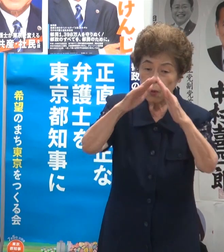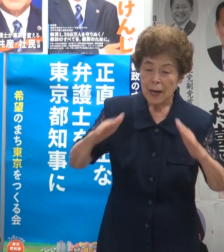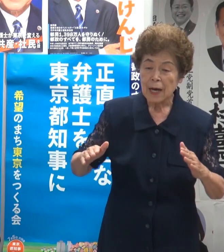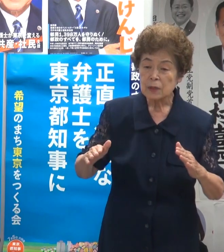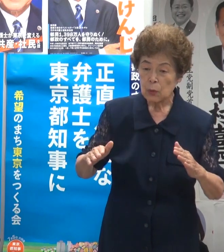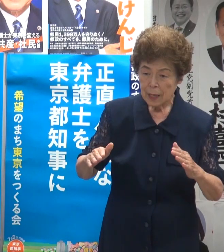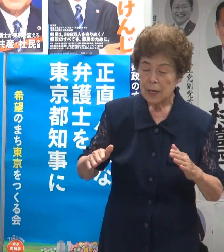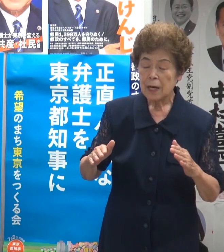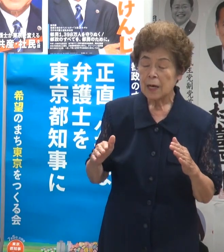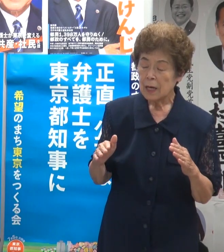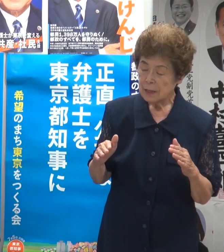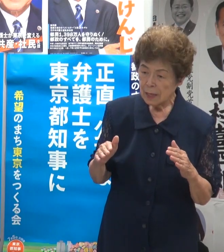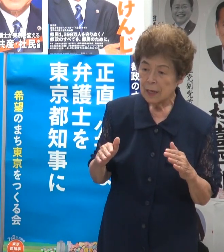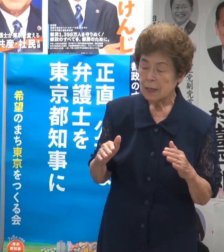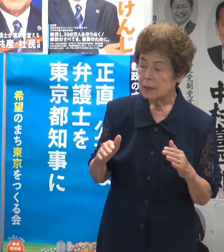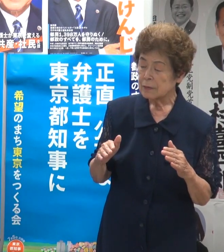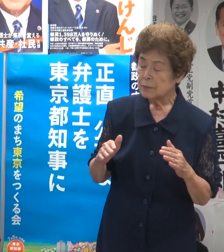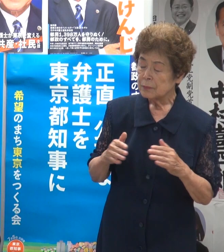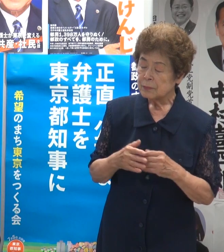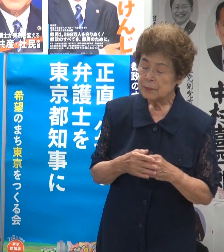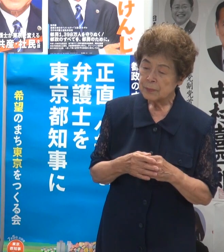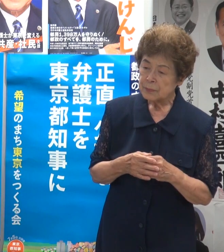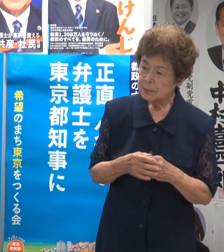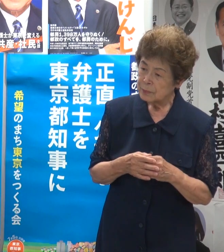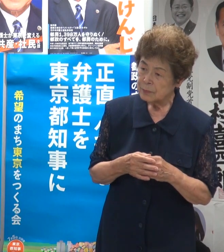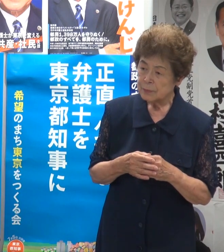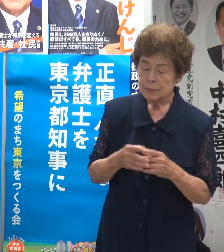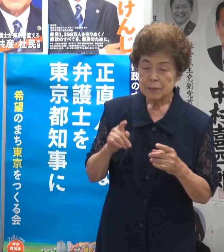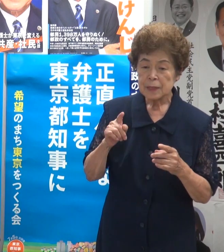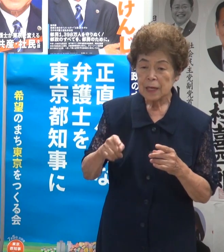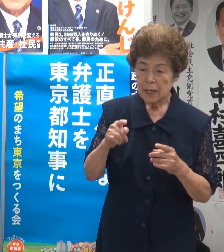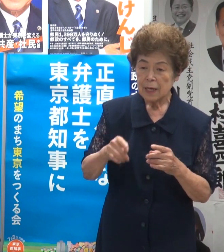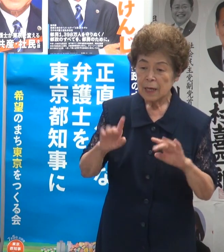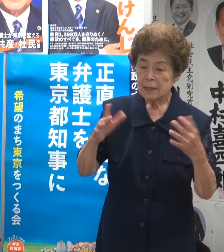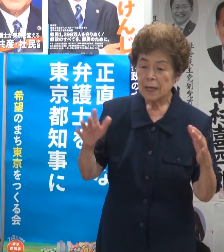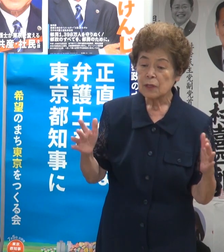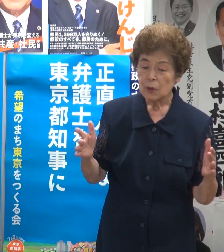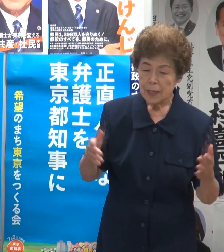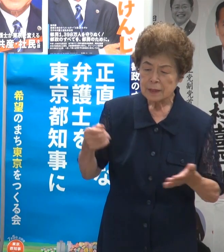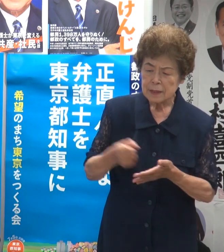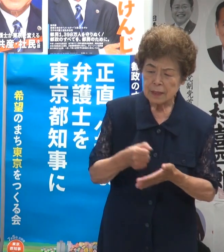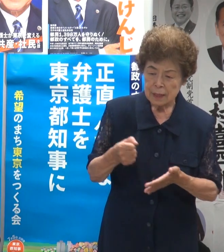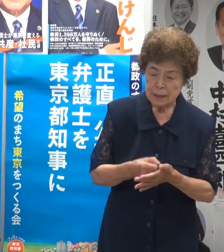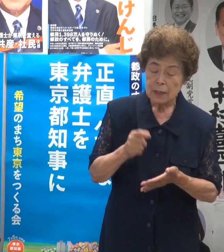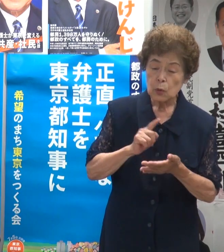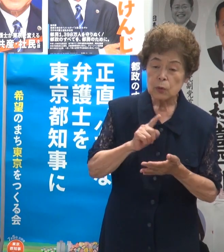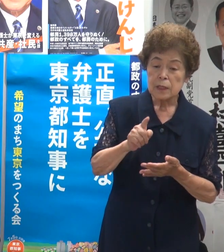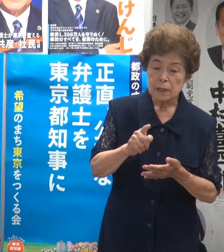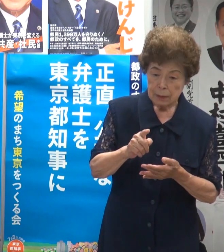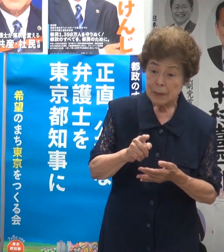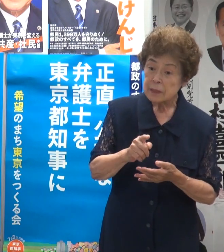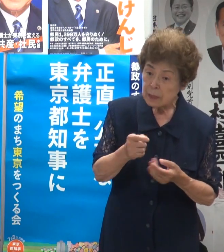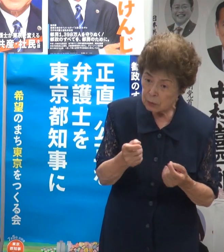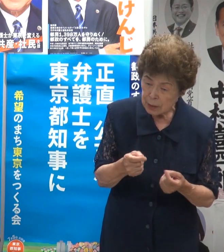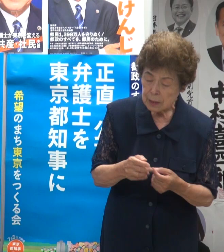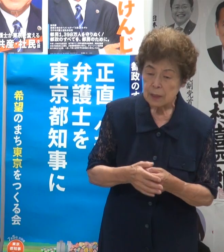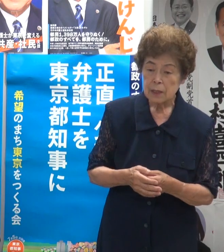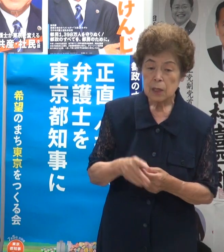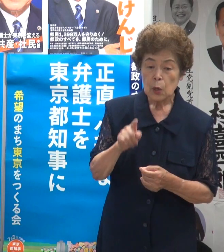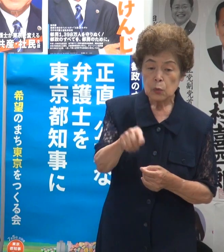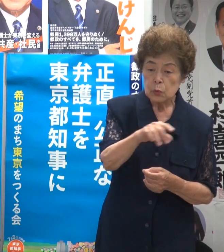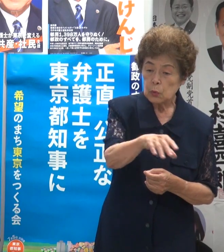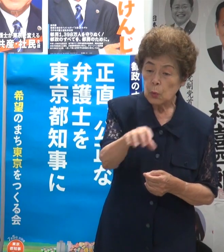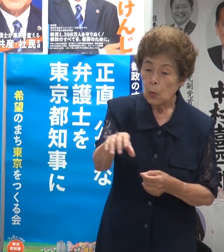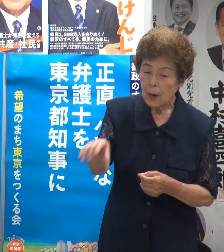がないことでそれがこうそういった部分は残念だというふうにおっしゃっておられたと思うんですが、どの部分が、